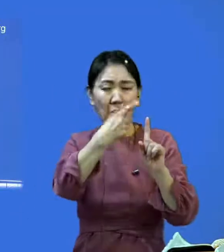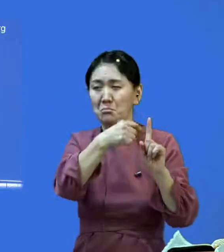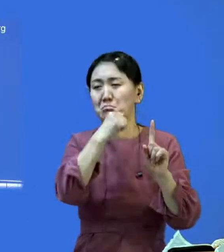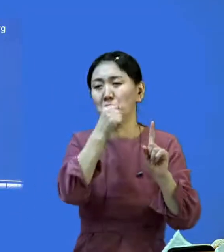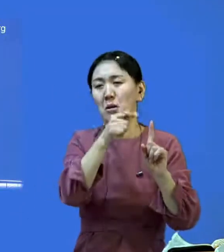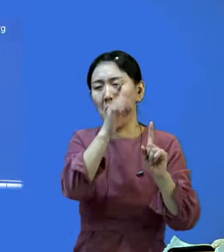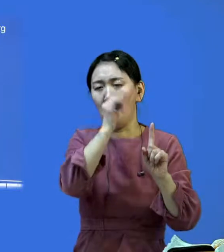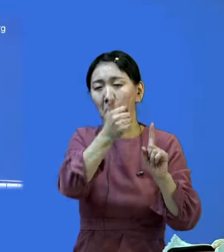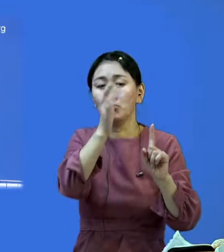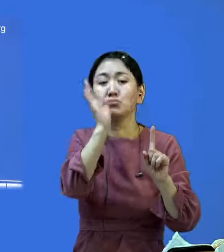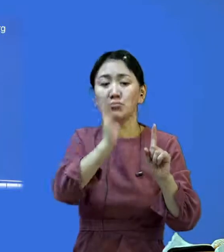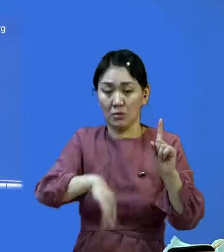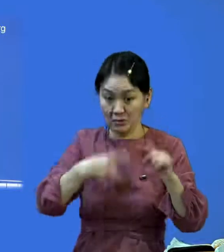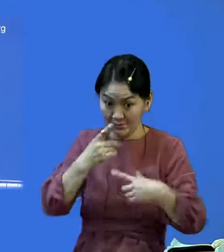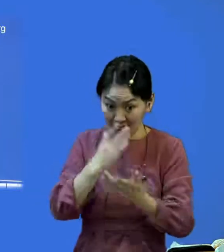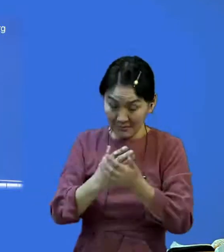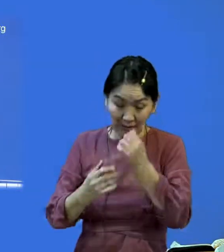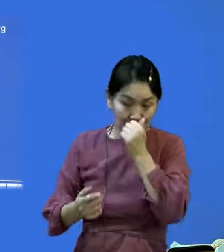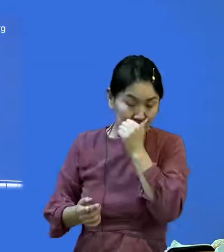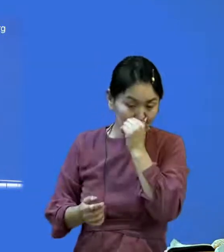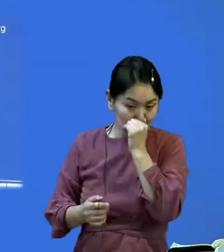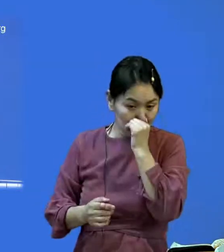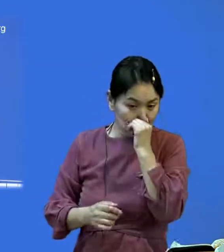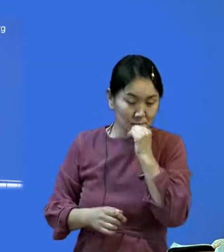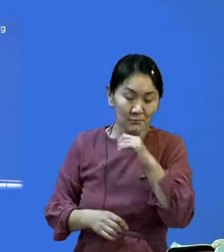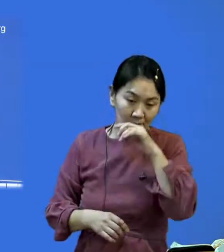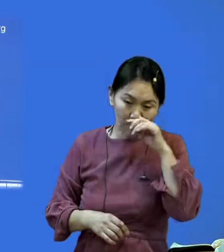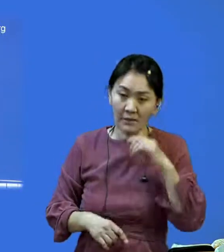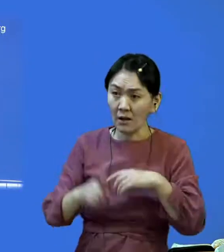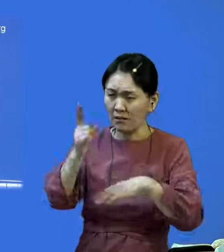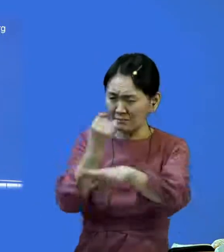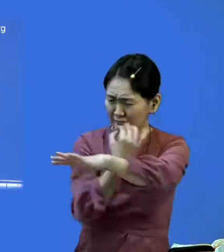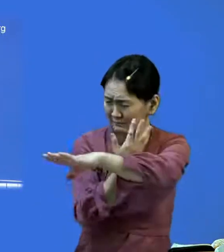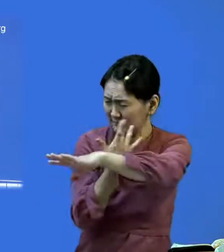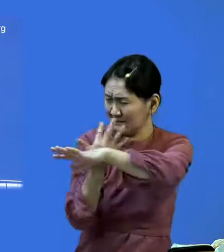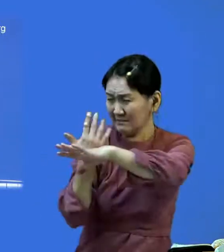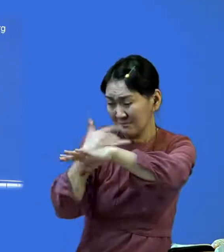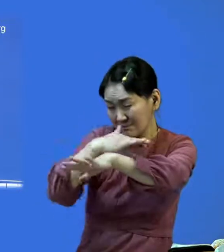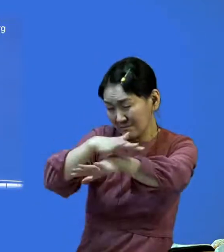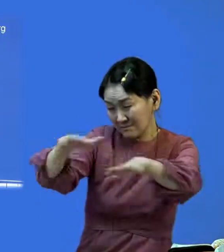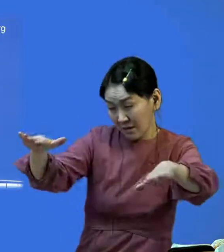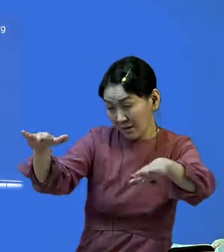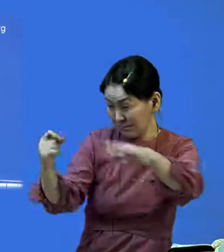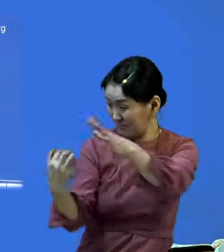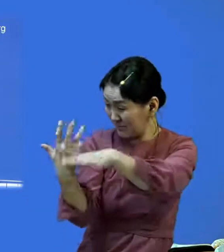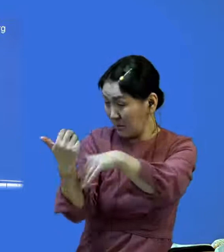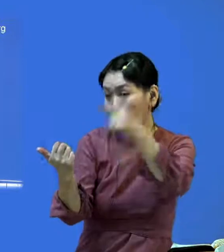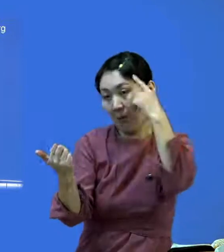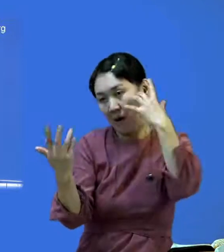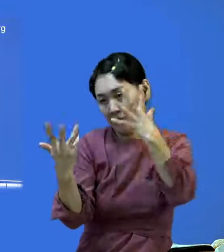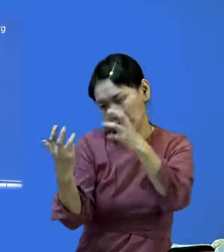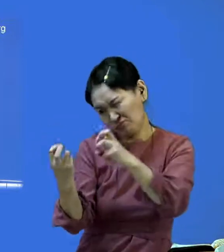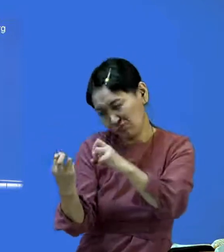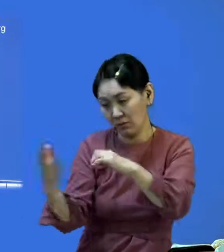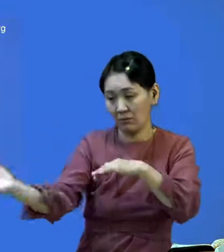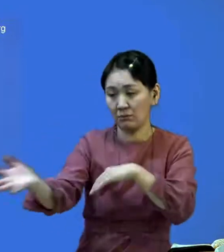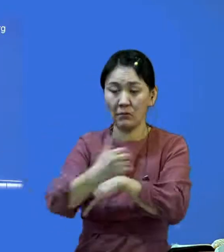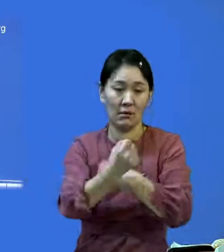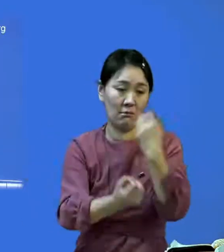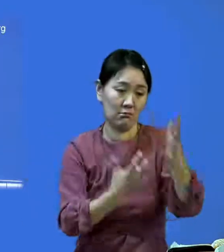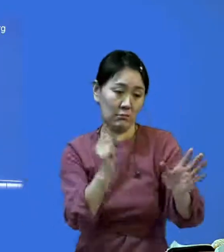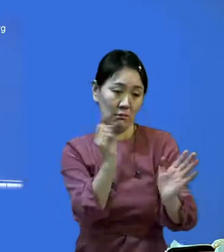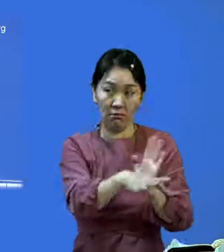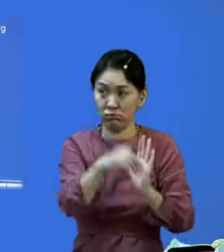Тэ өнөөдөр амьд байгаад маргааш суханд хаягдах хээрийн өвсийг бурхан ийхүү гойдог бол тэгэх тусмаа та нар ийг илүү хувцлахгүй гэж юу?